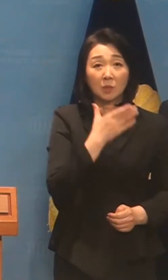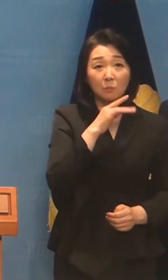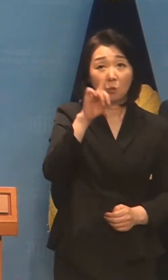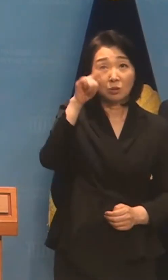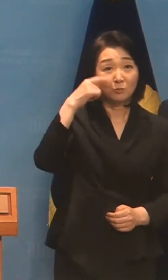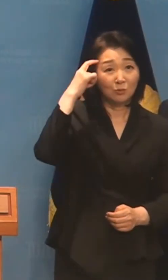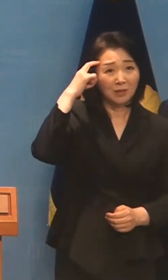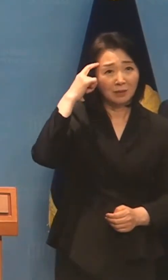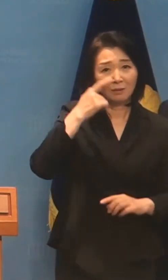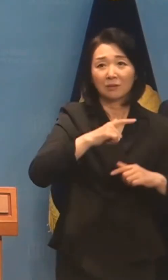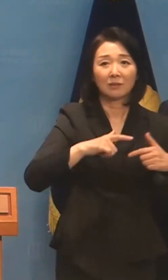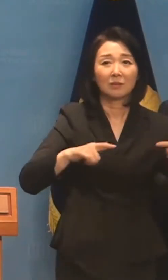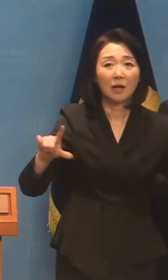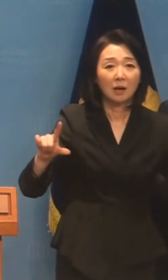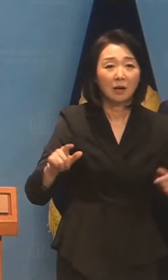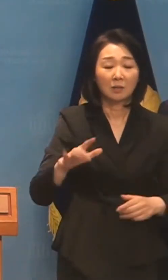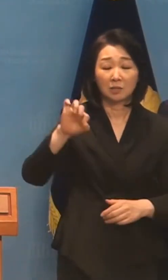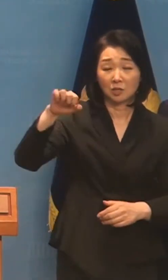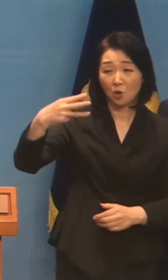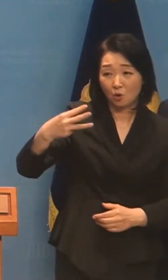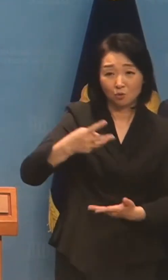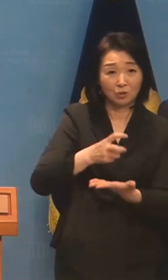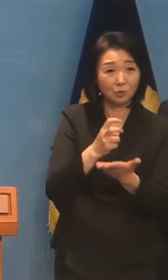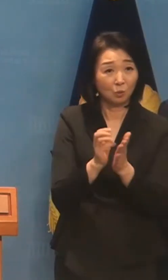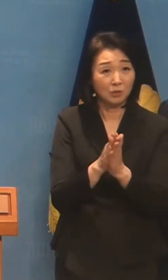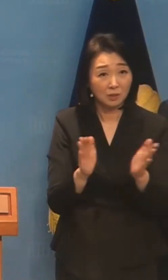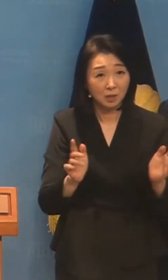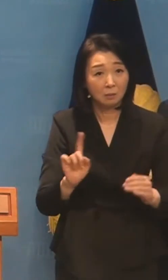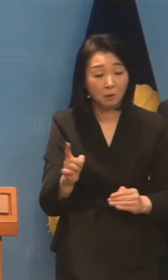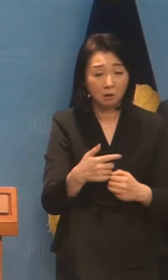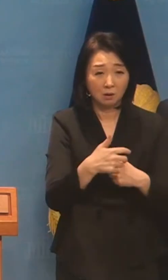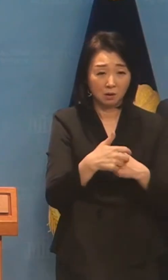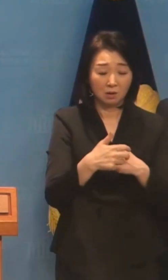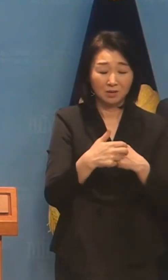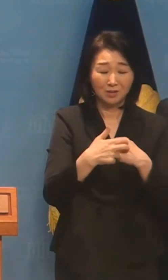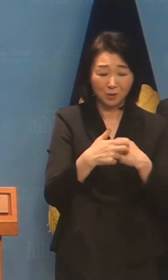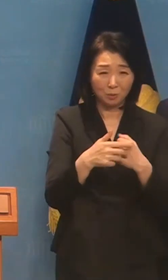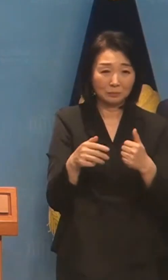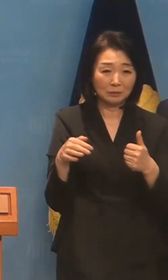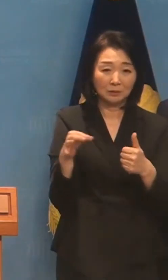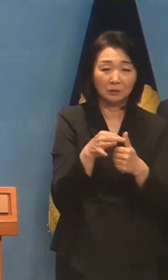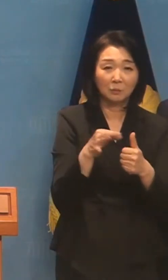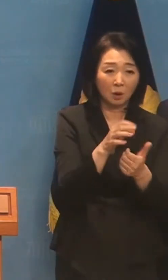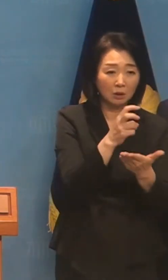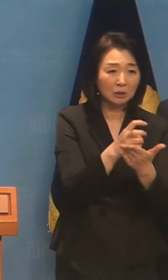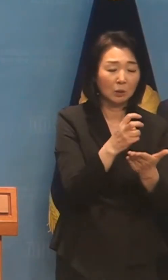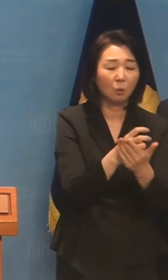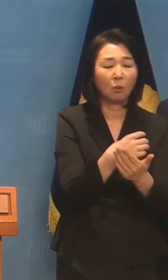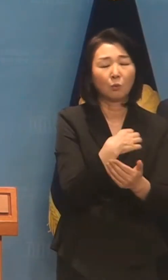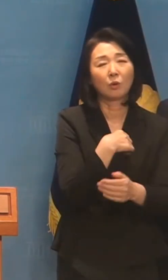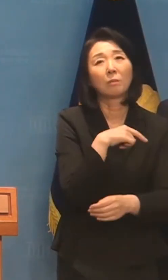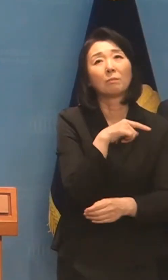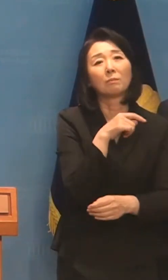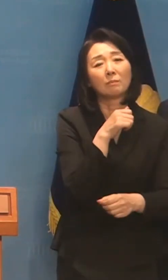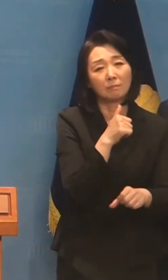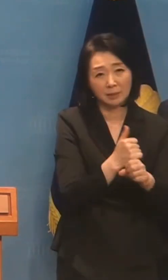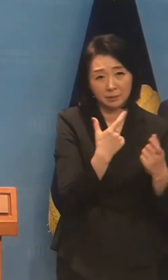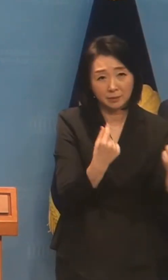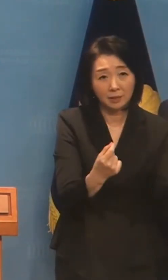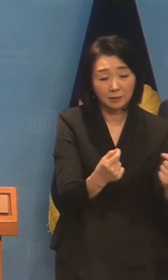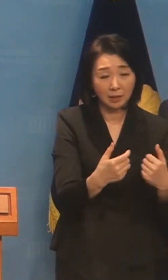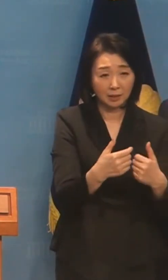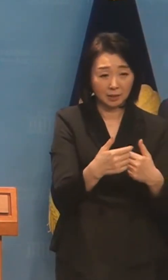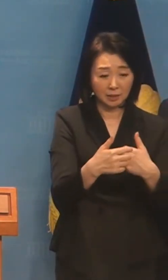복지부의 주장과 달리 정률제를 도입하는 것이야말로 의료급여 제도의 지속 가능성을 위태롭게 만든 일입니다. 바로